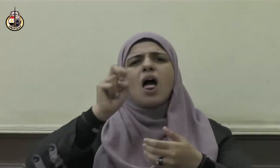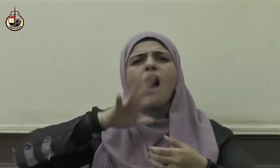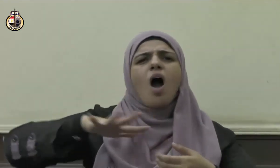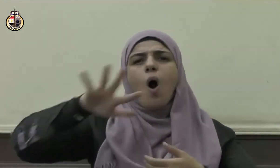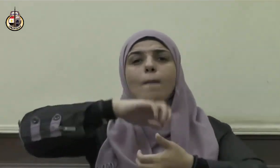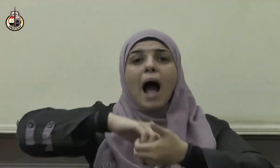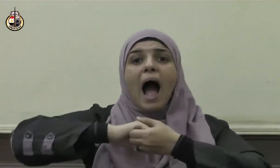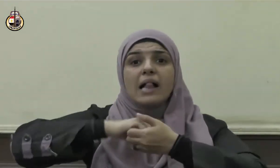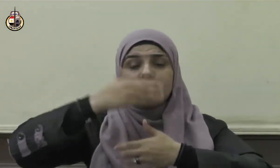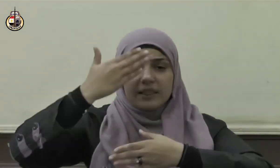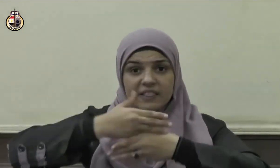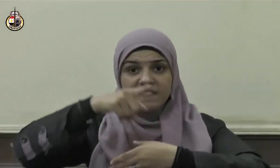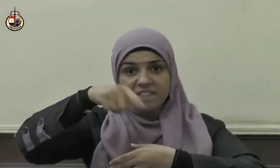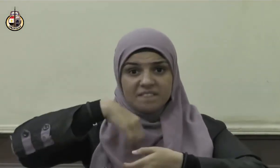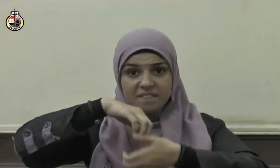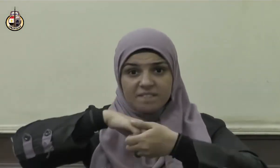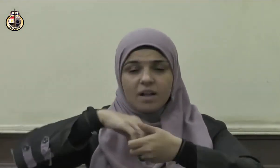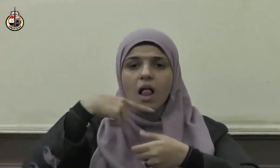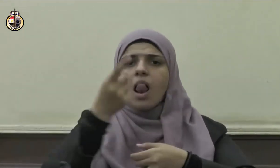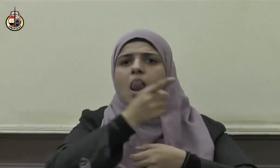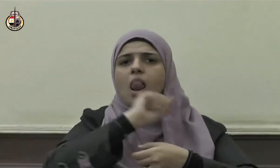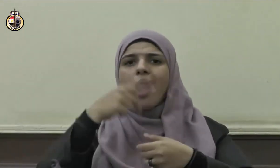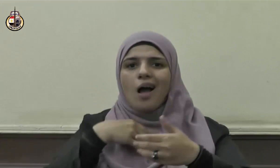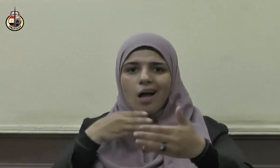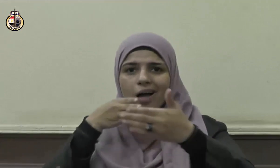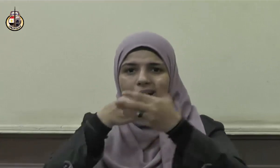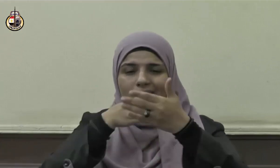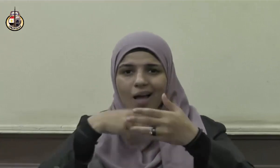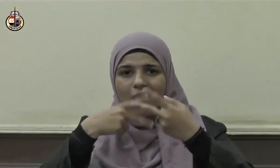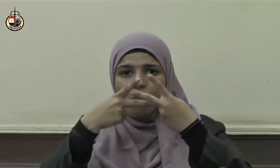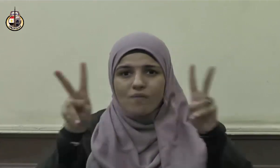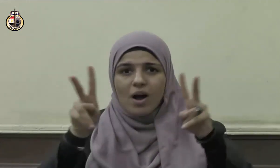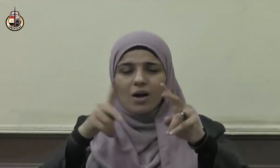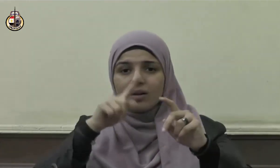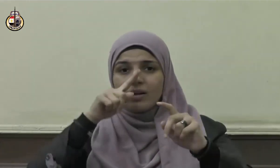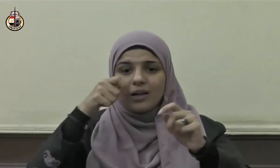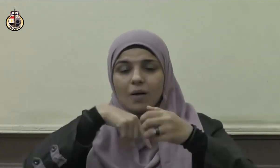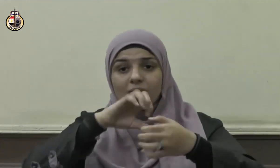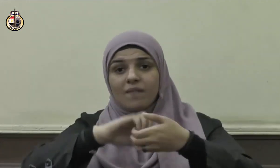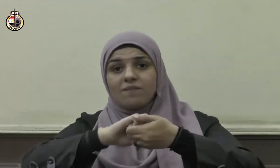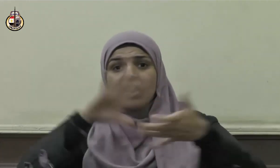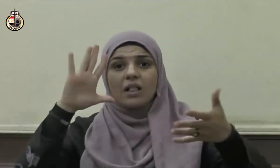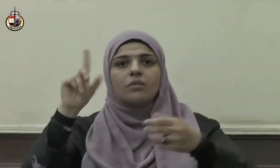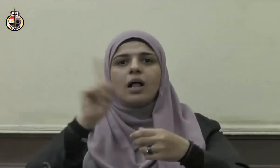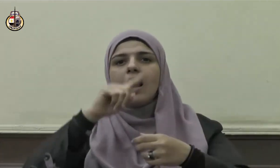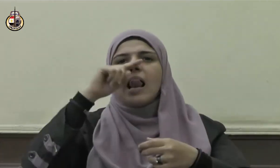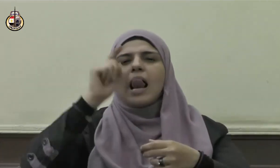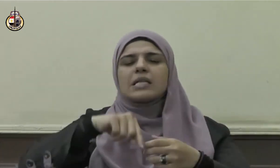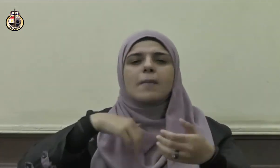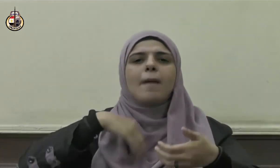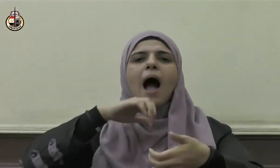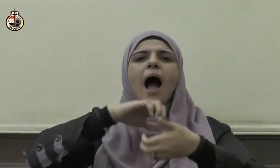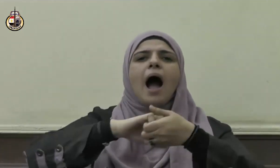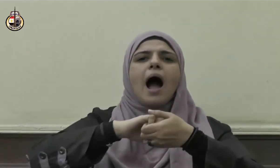عهد فلا يشد عقدة ولا يحلها حتى ينقضي